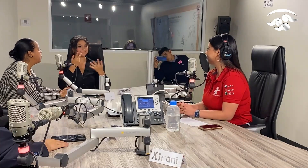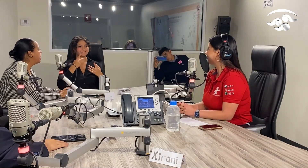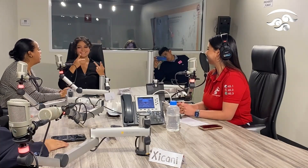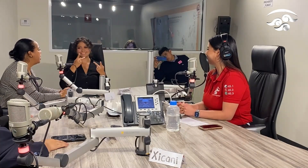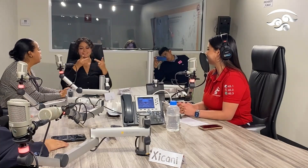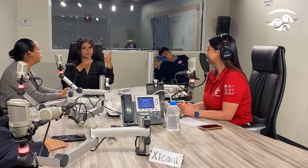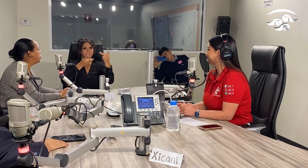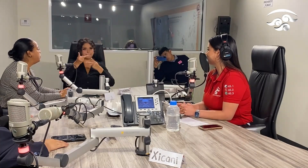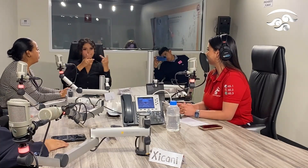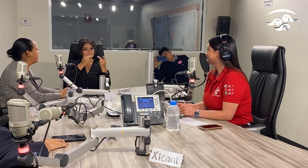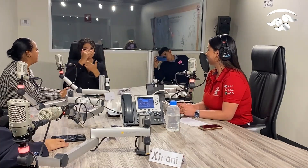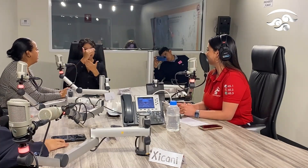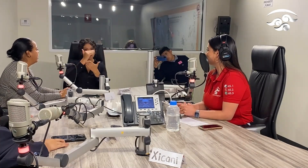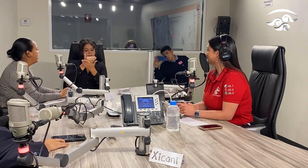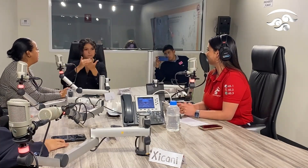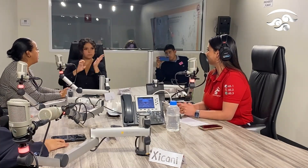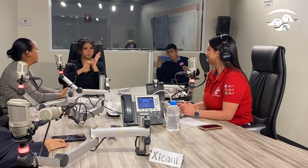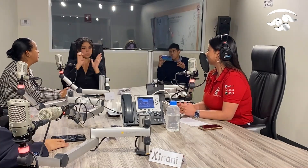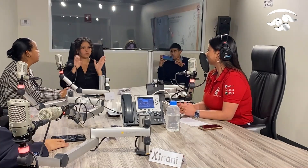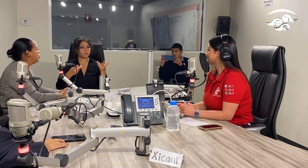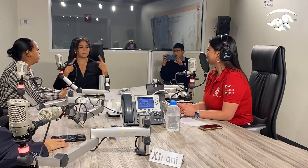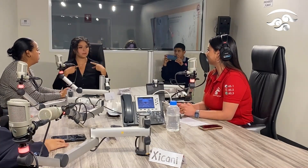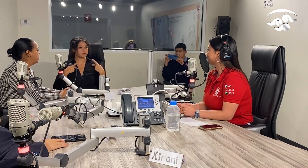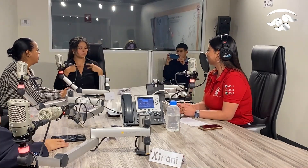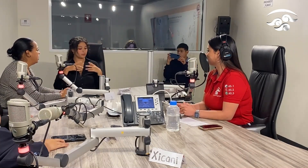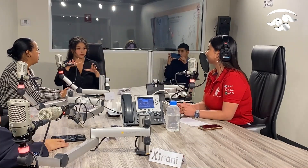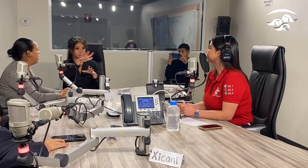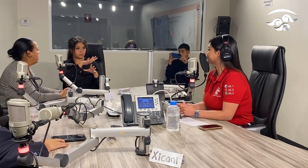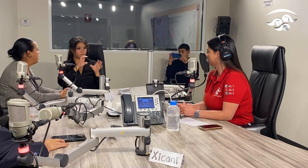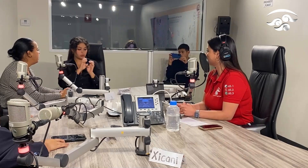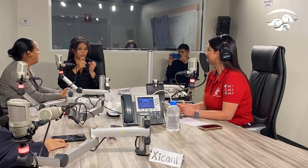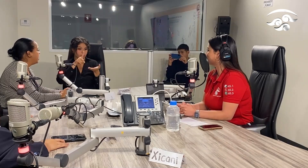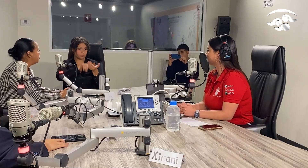Yo creo que algo muy importante, la preparación